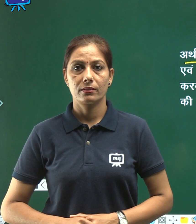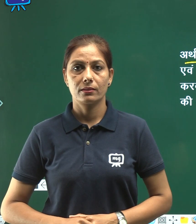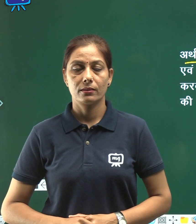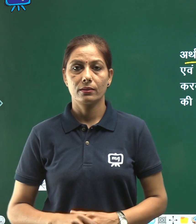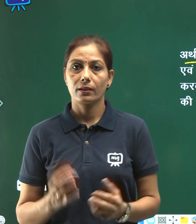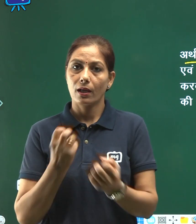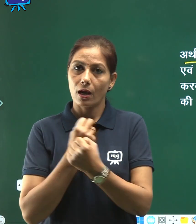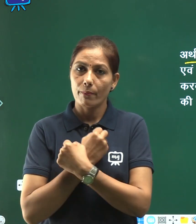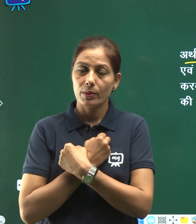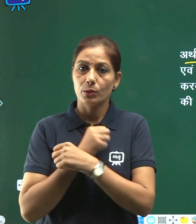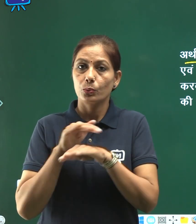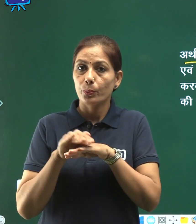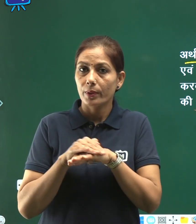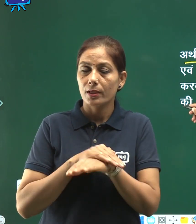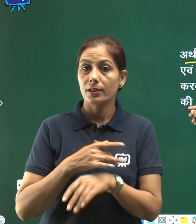अपनत्व की भावना